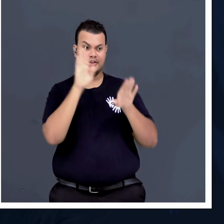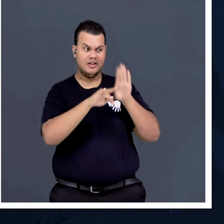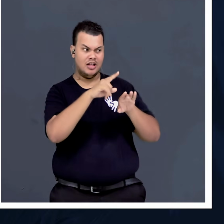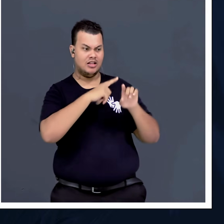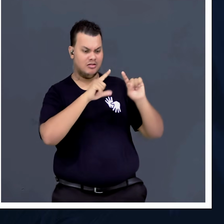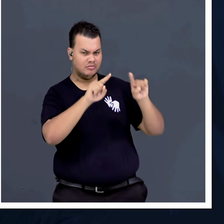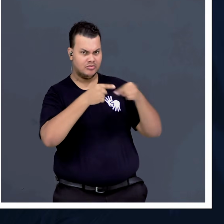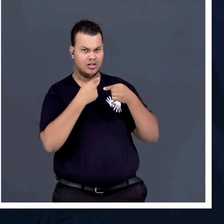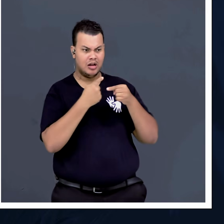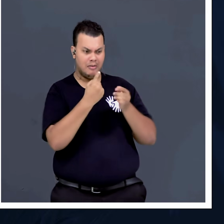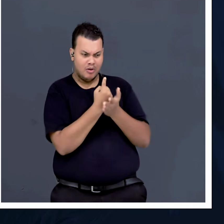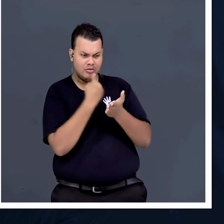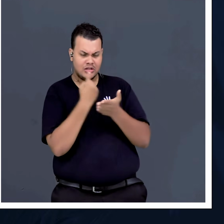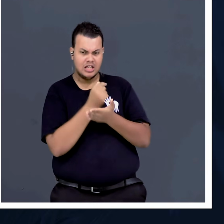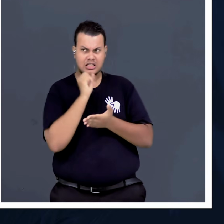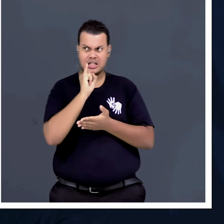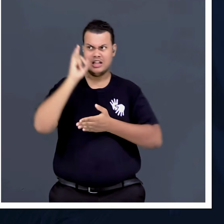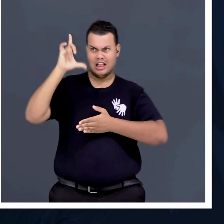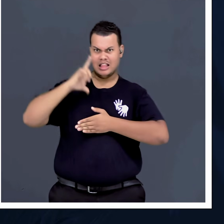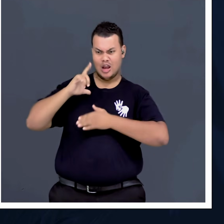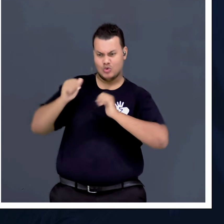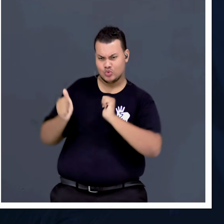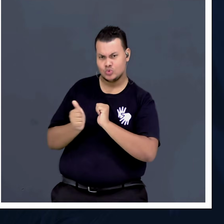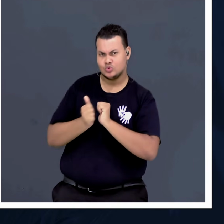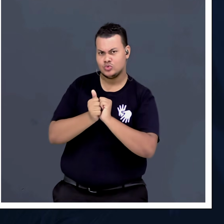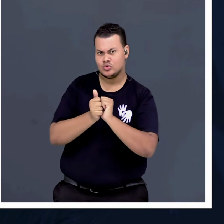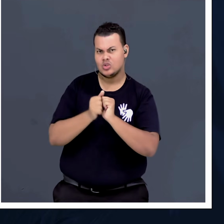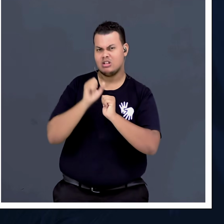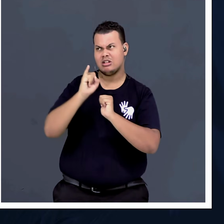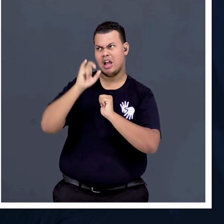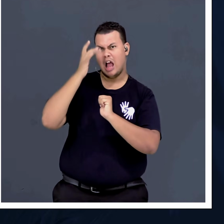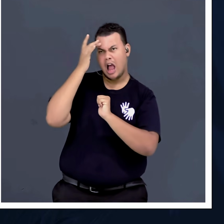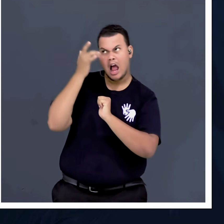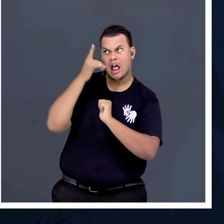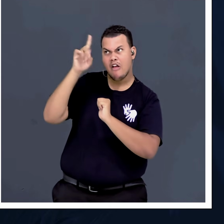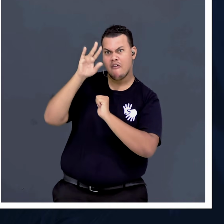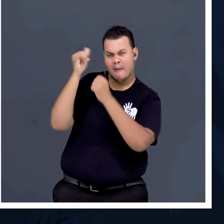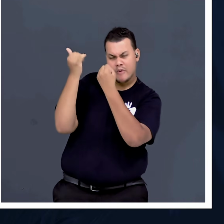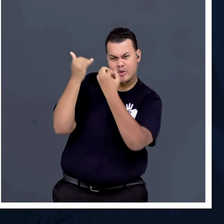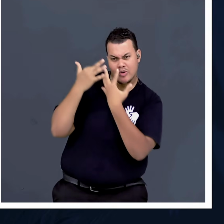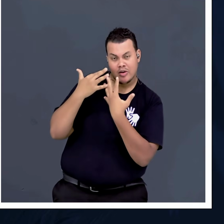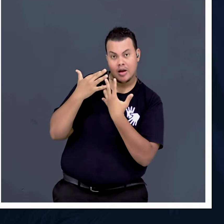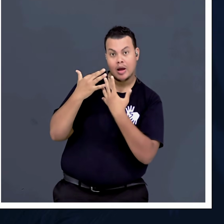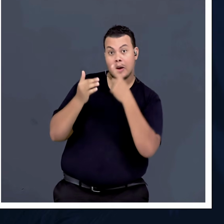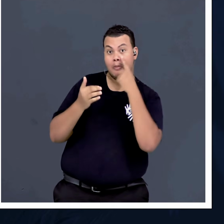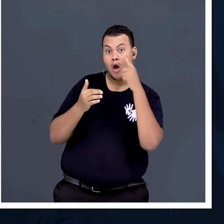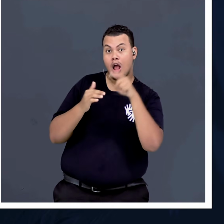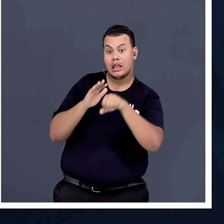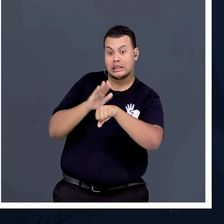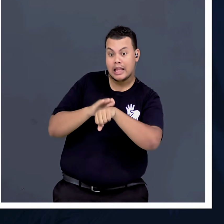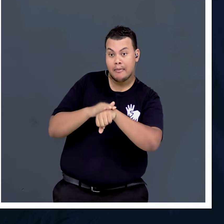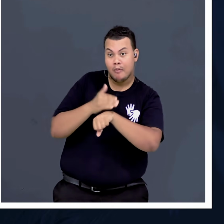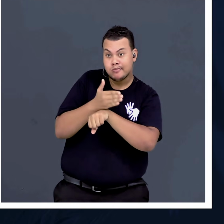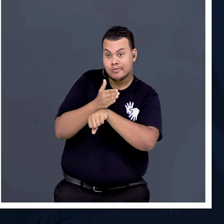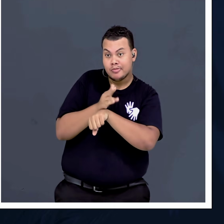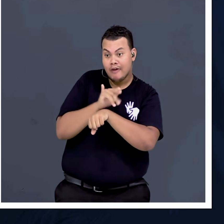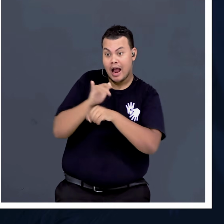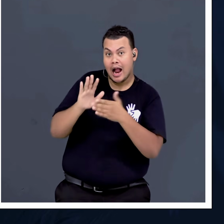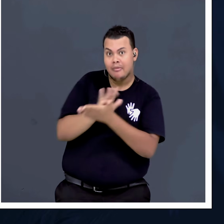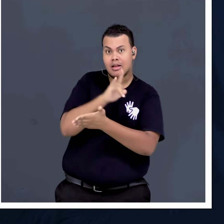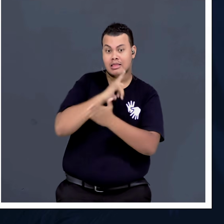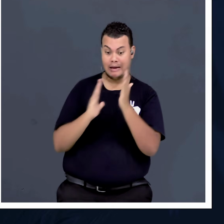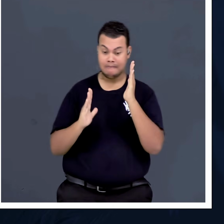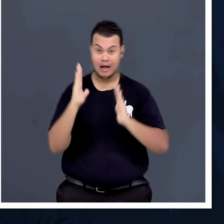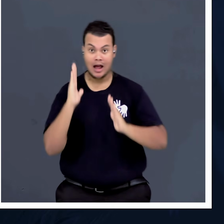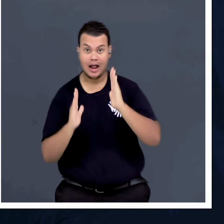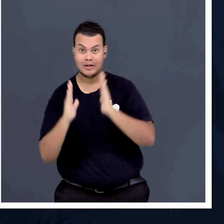que ele está ao seu lado? Será que dessa vez ele vai lhe abençoar? Mas olha, o tempo está acabando, você tem um